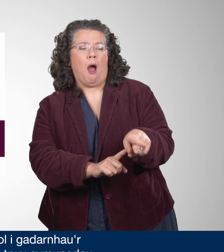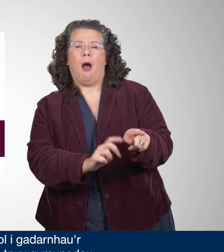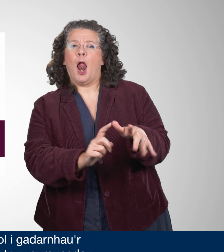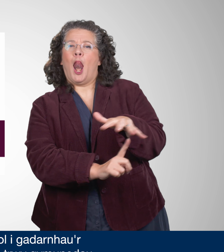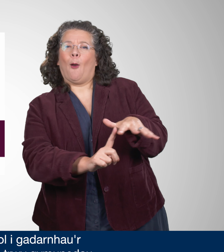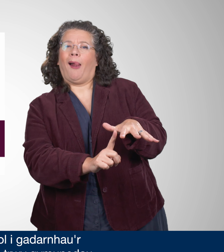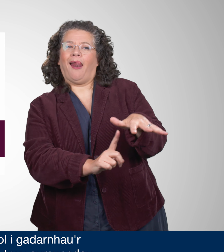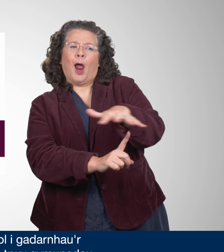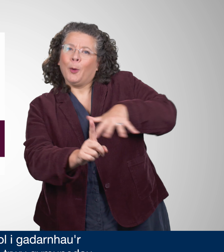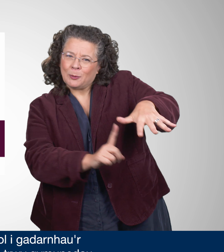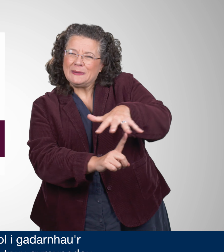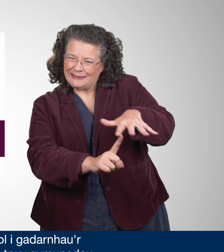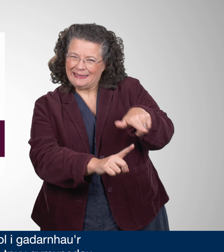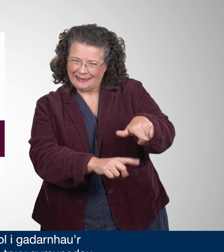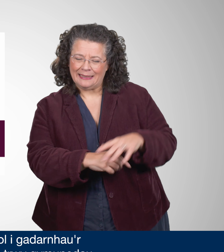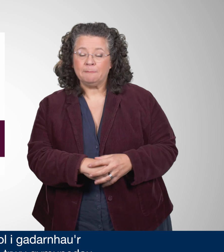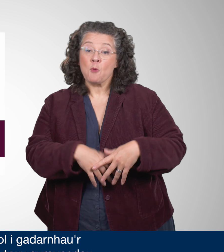gymunedau.